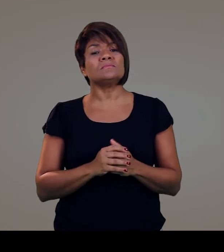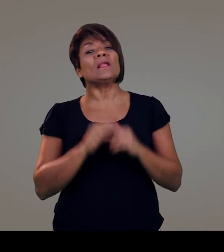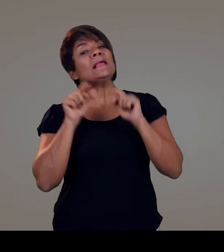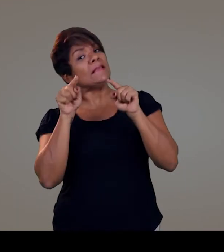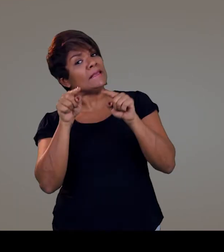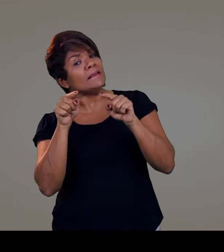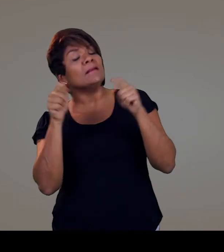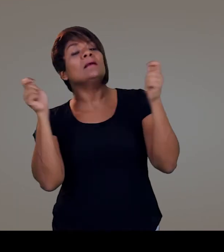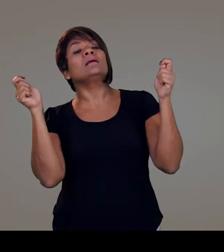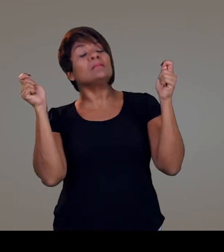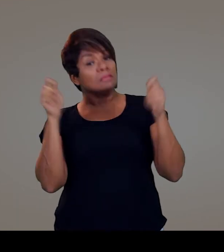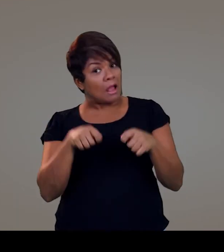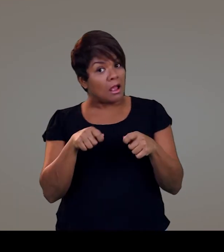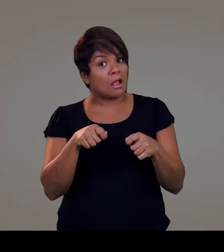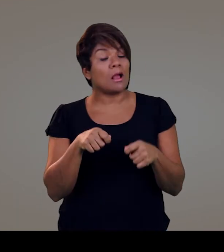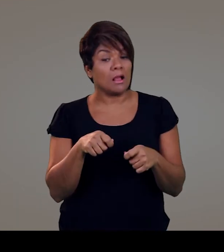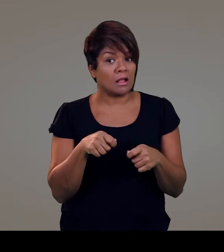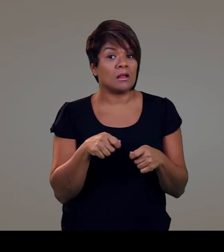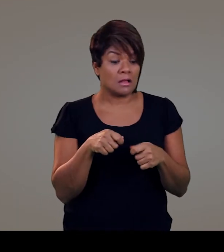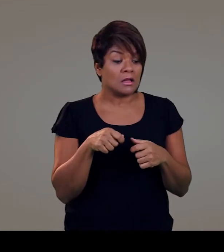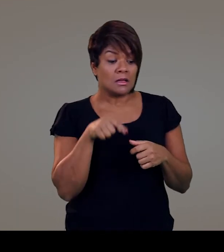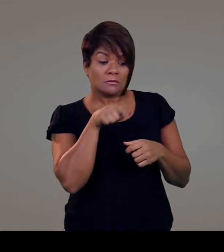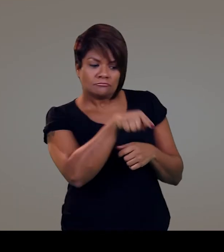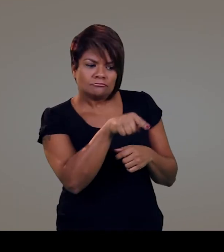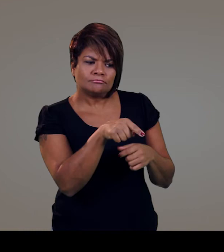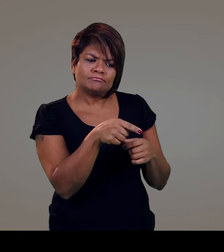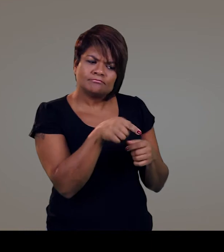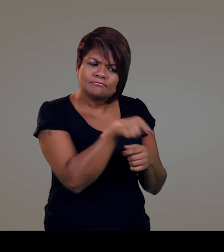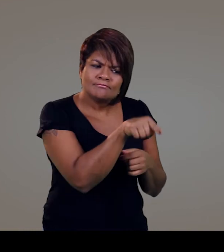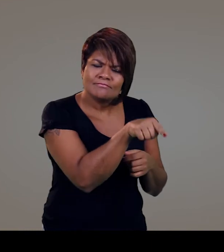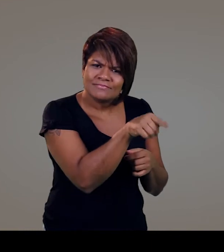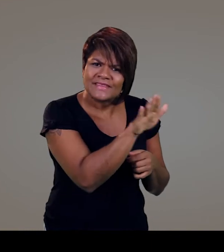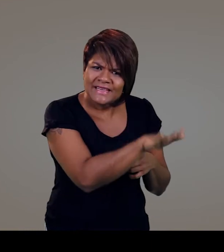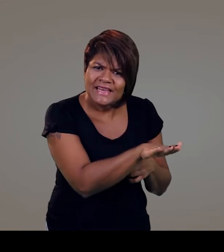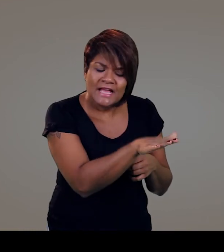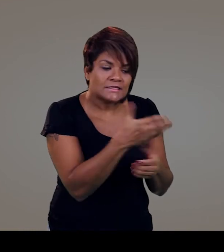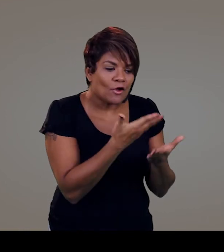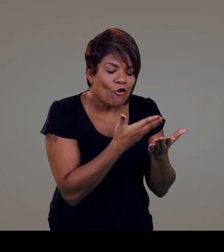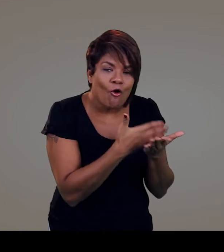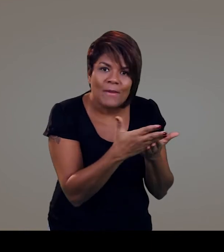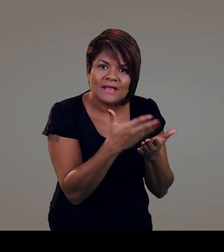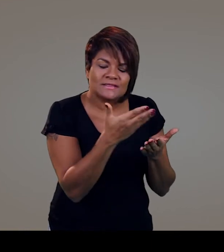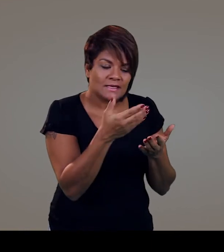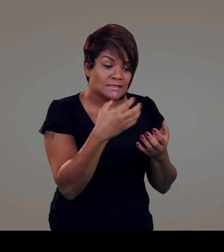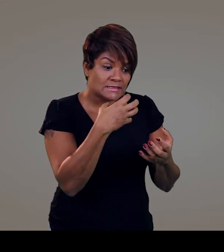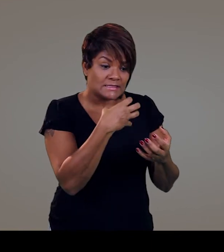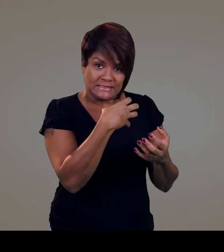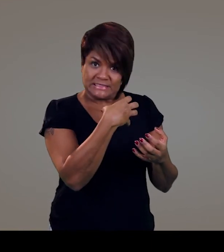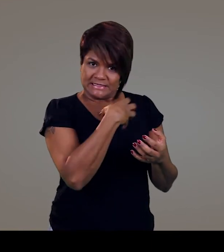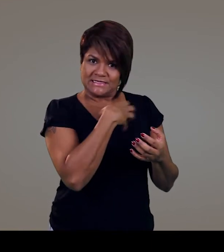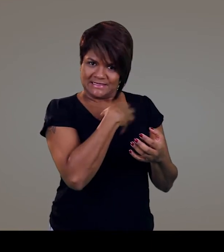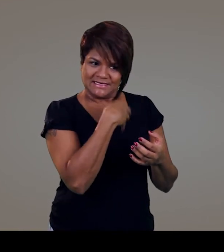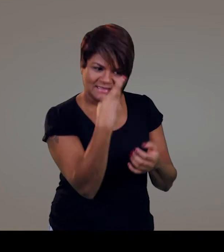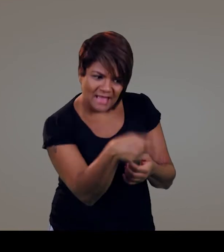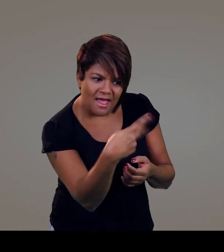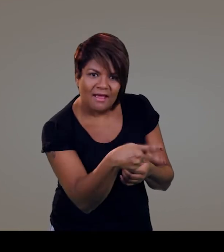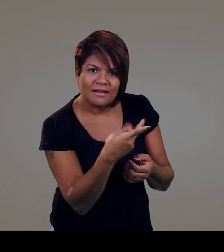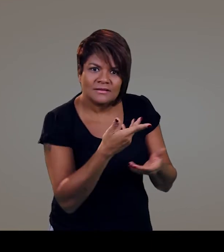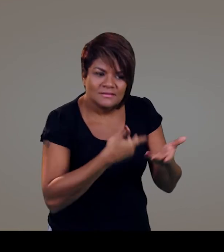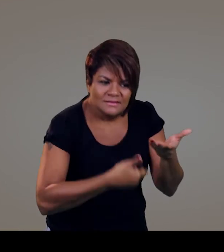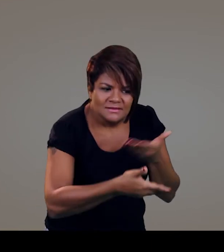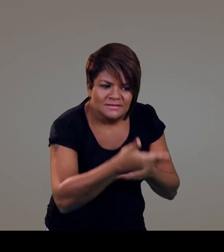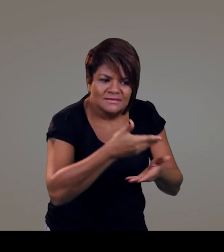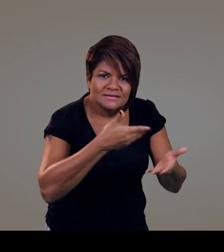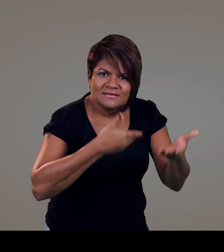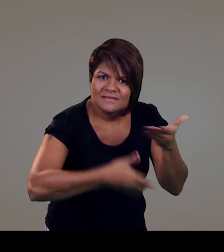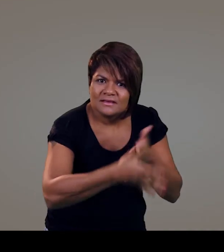E poder fazer com que essa criança comece a partilhar sentimentos, experiências